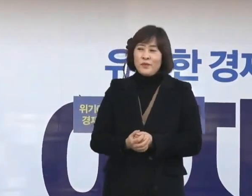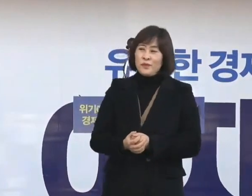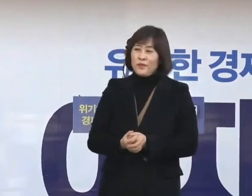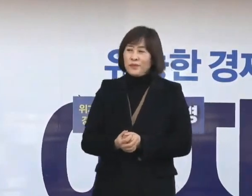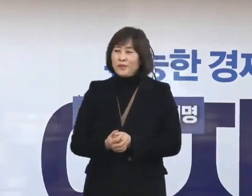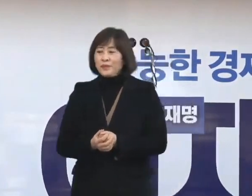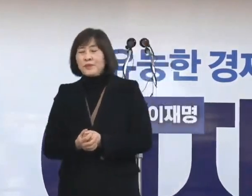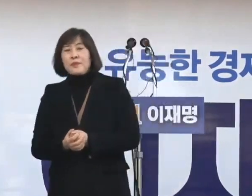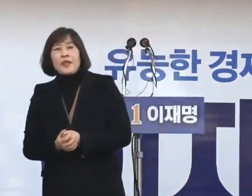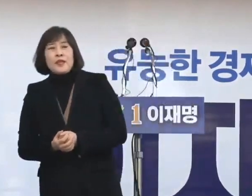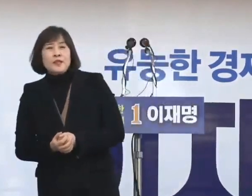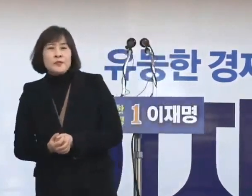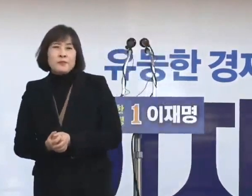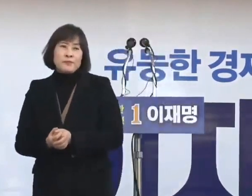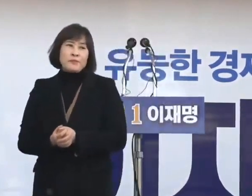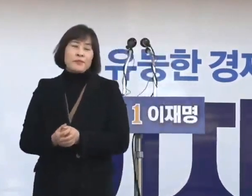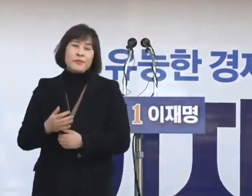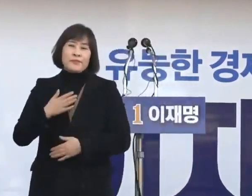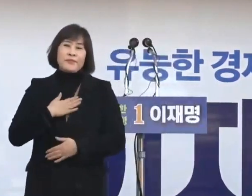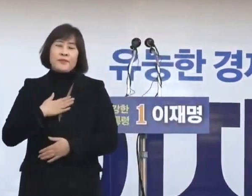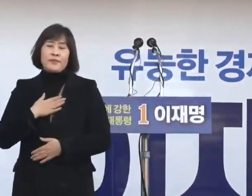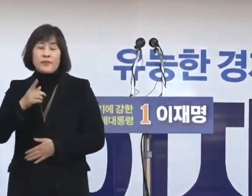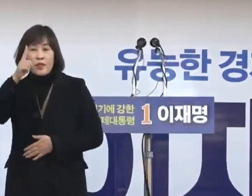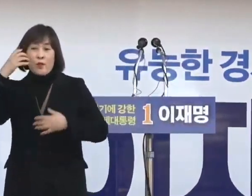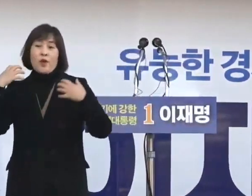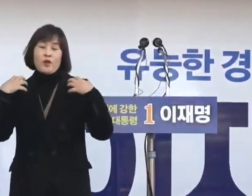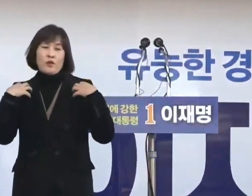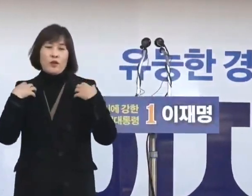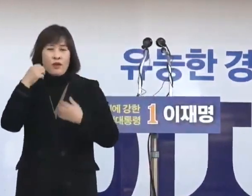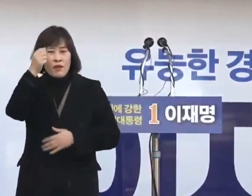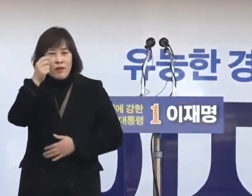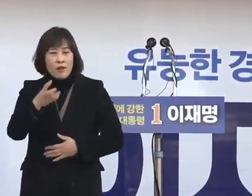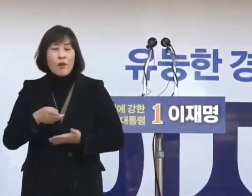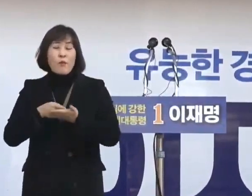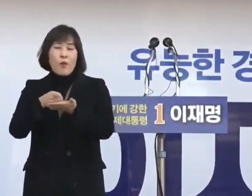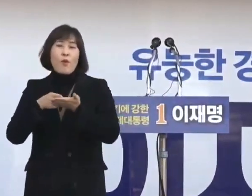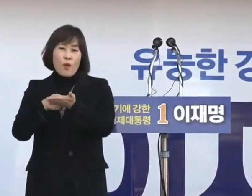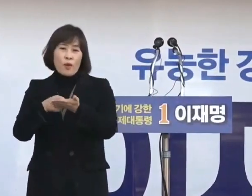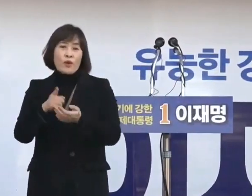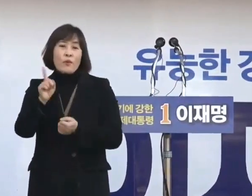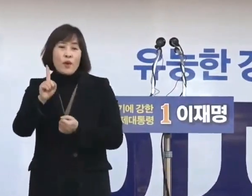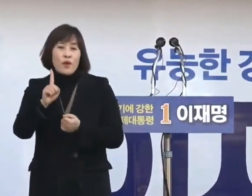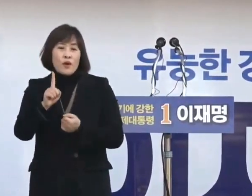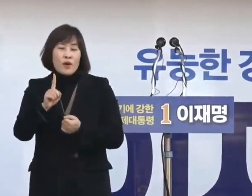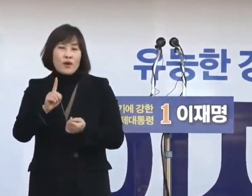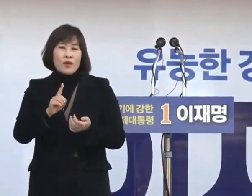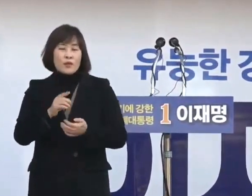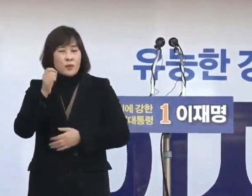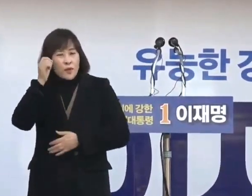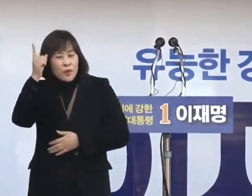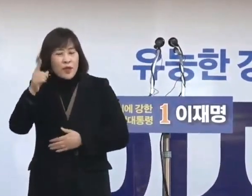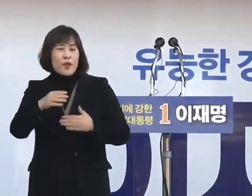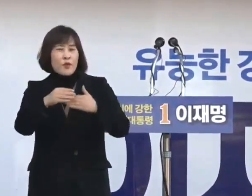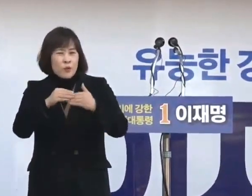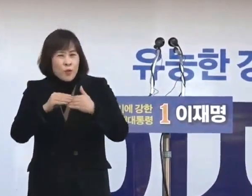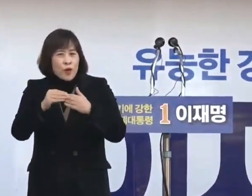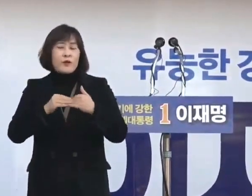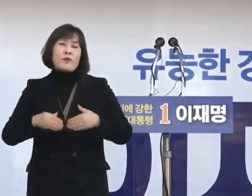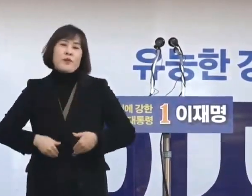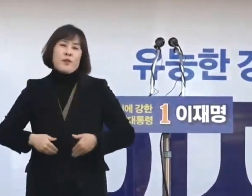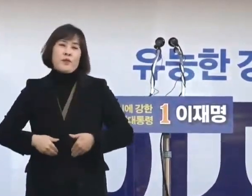그리고 여러분, 제가 정부에도 수없이 요청하고 있습니다. 스마트하게 유연하게 가야